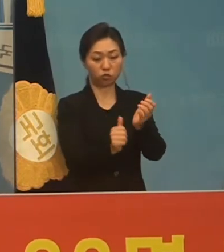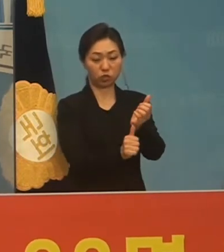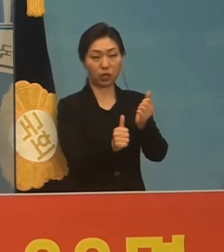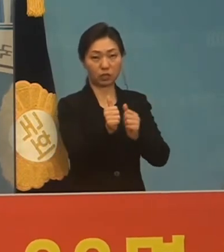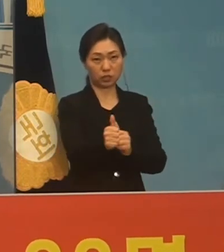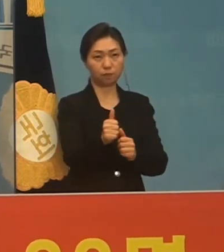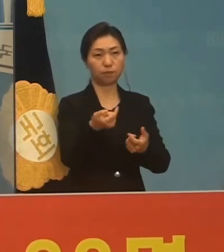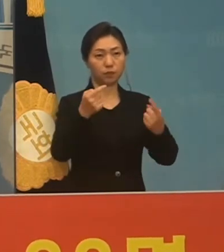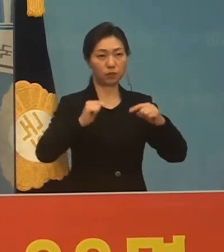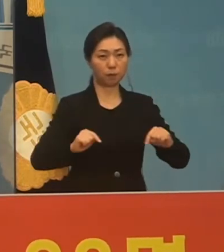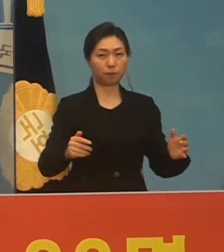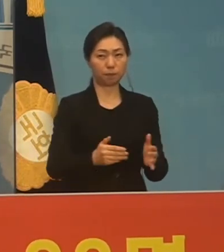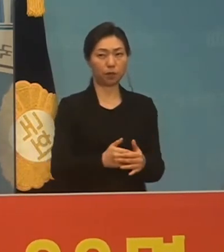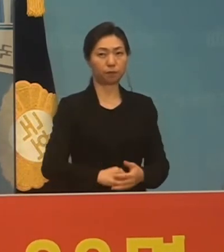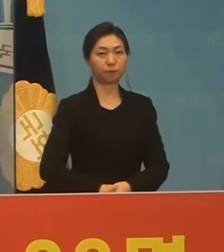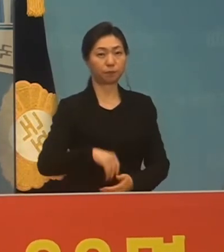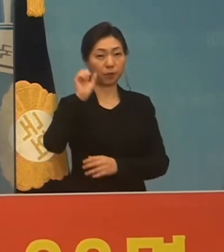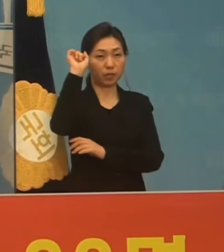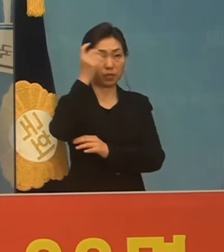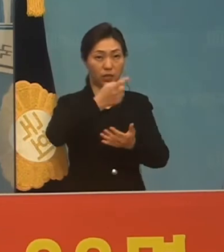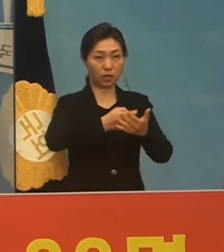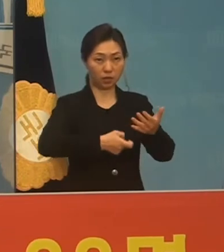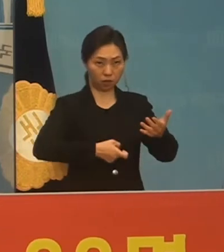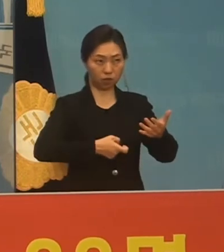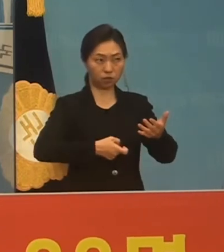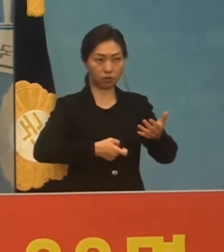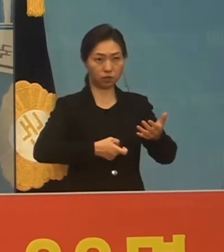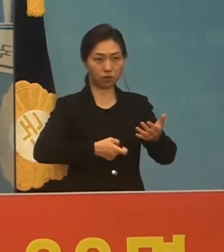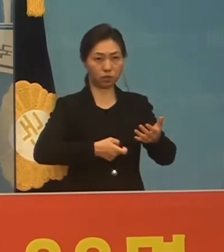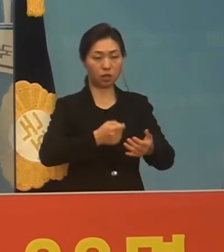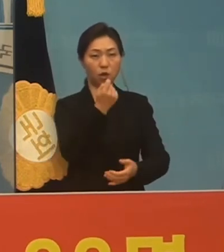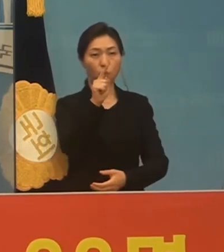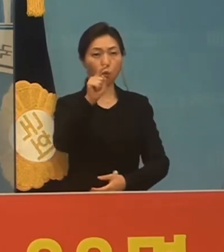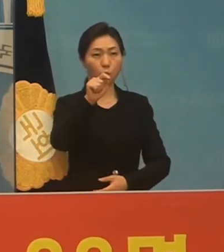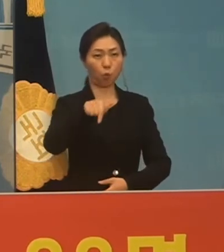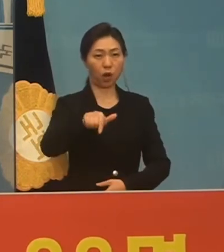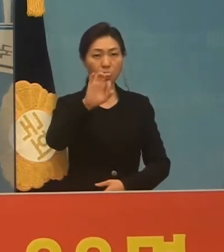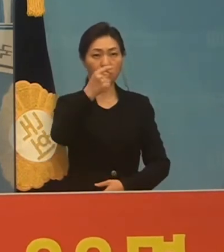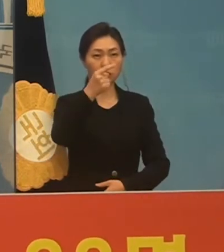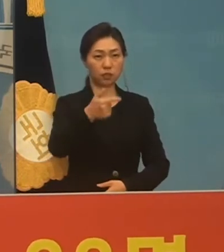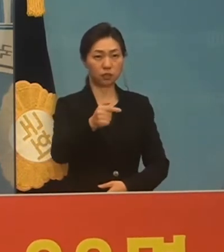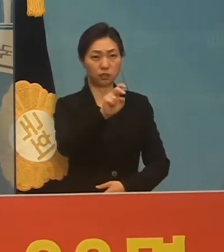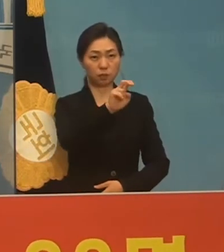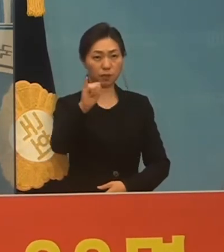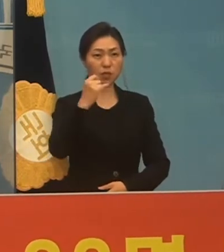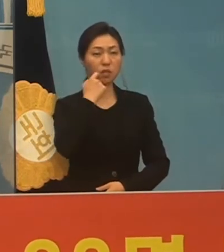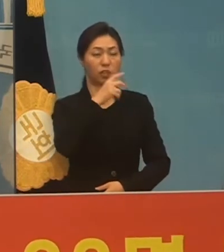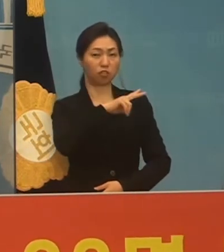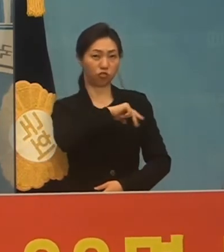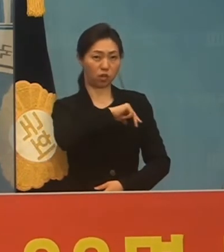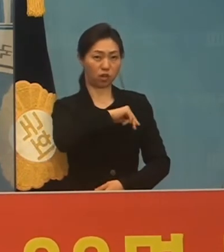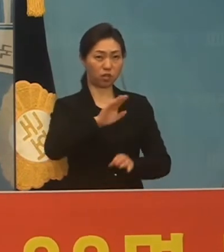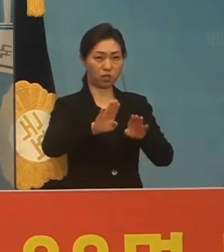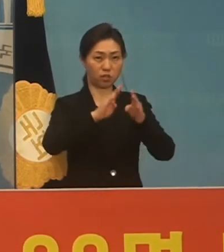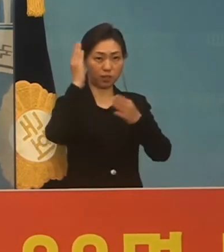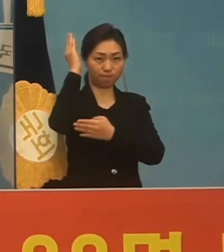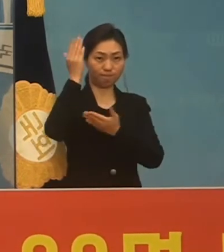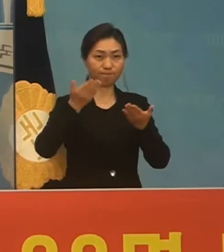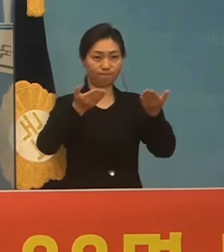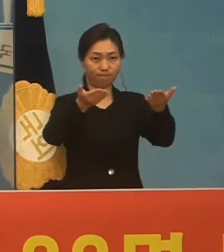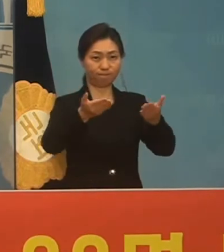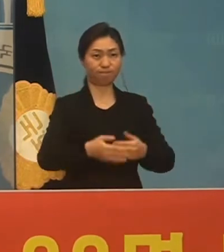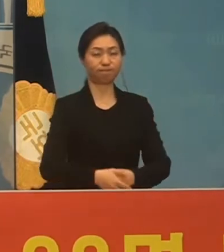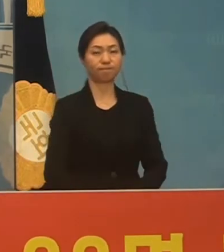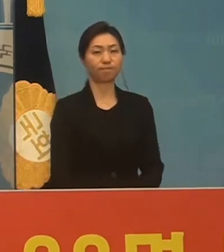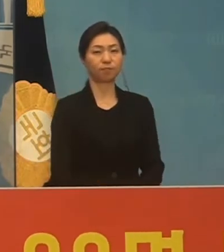네, 그러면 기자회견은 강은미 의원님의 여는 말씀으로부터 시작하도록 하겠습니다.